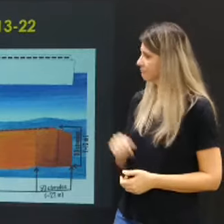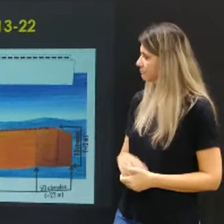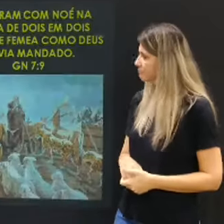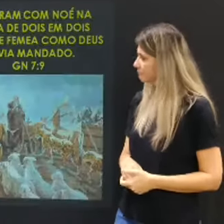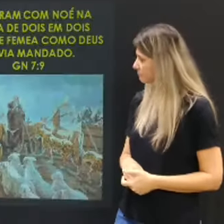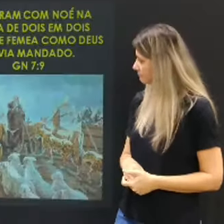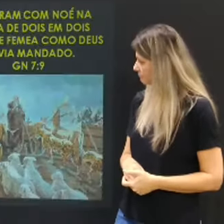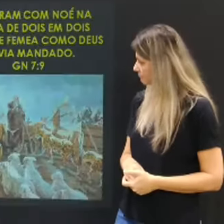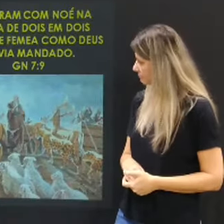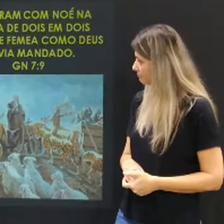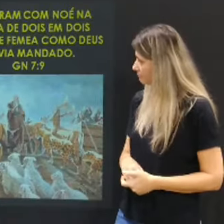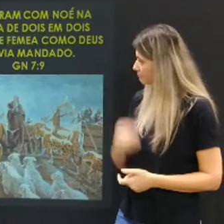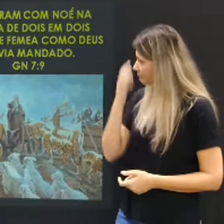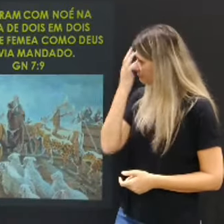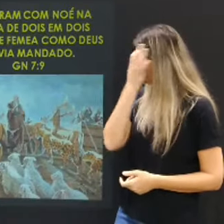Pode passar, Andrés.